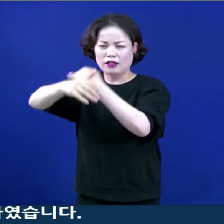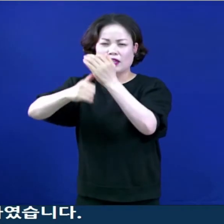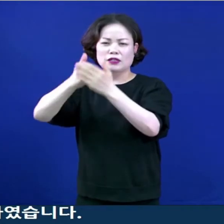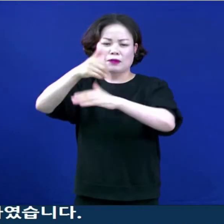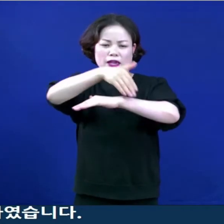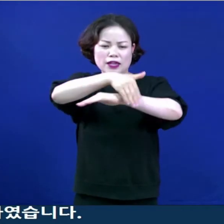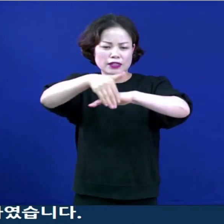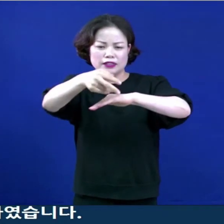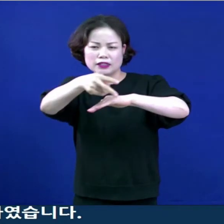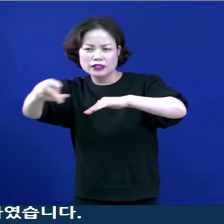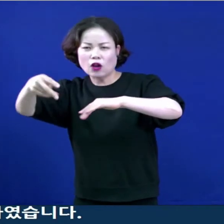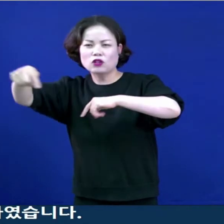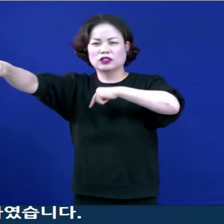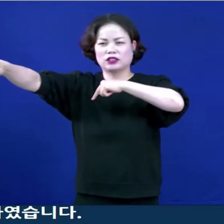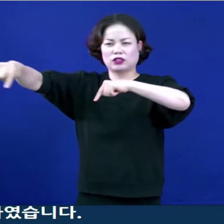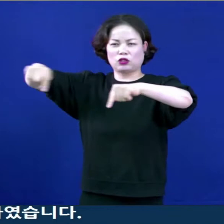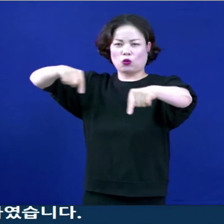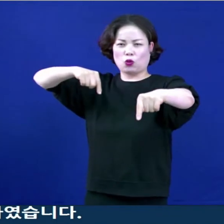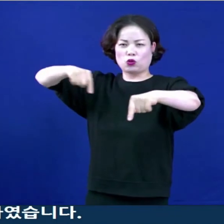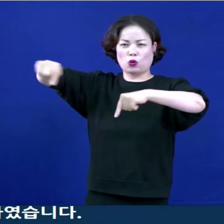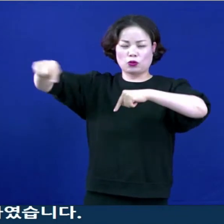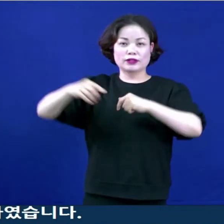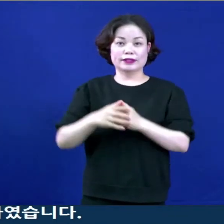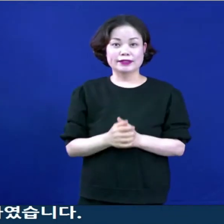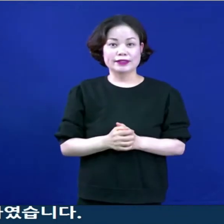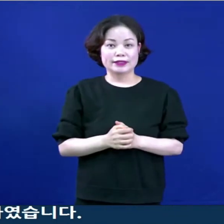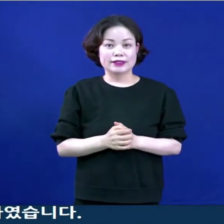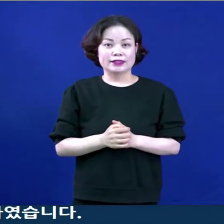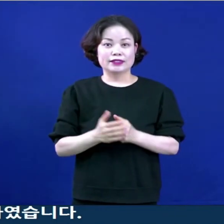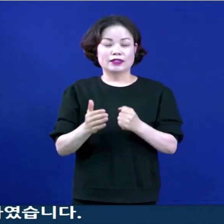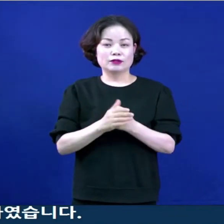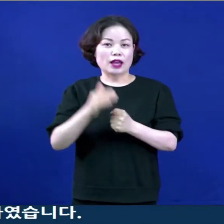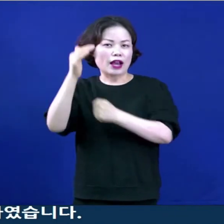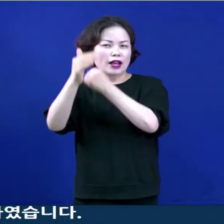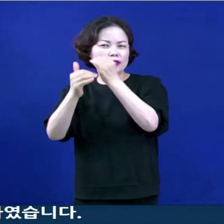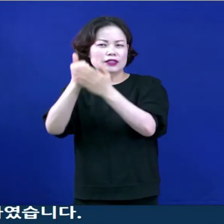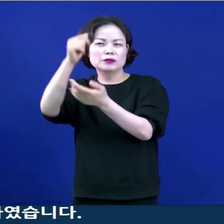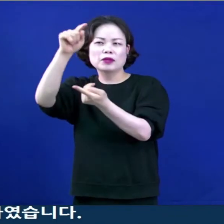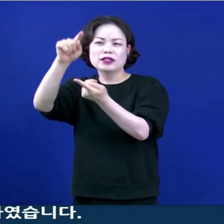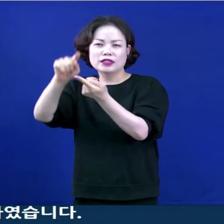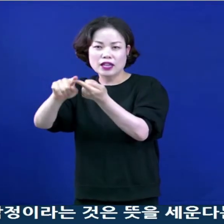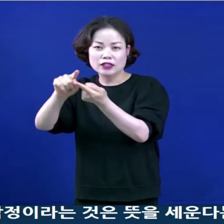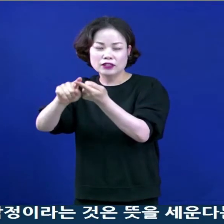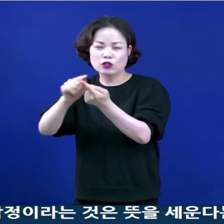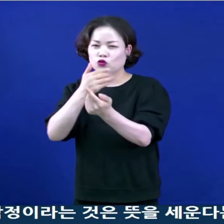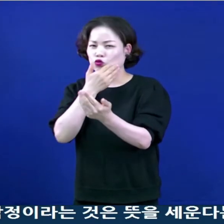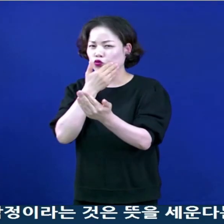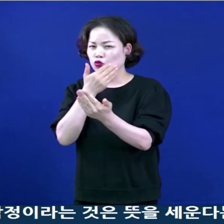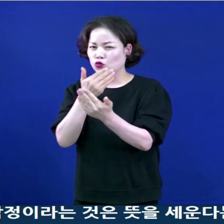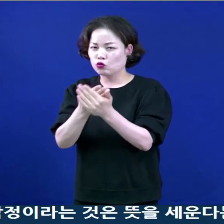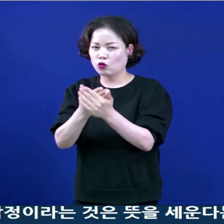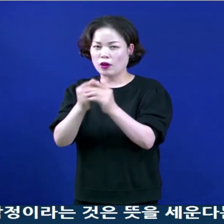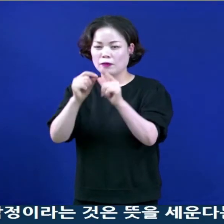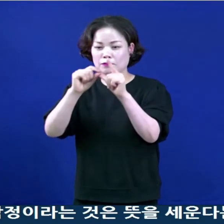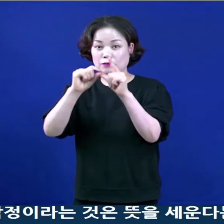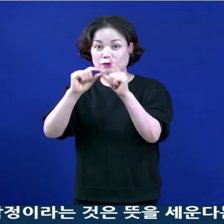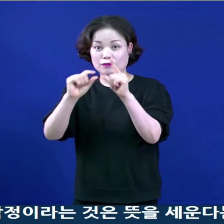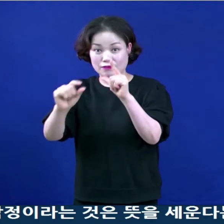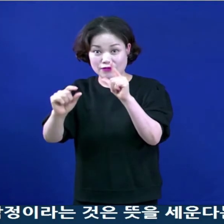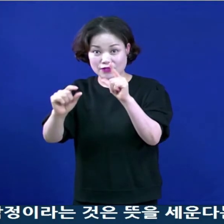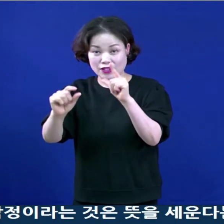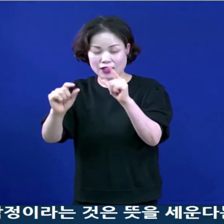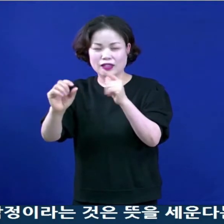직접적으로 통치를 하시는 것입니다. 그래서 우리가 하나님에 대해서 중요한 부분들을 이해해